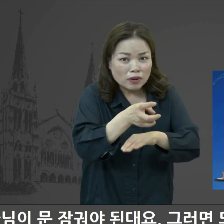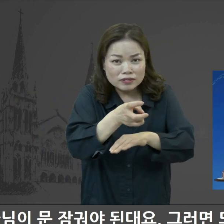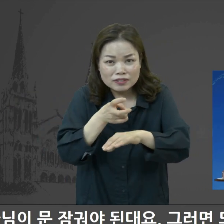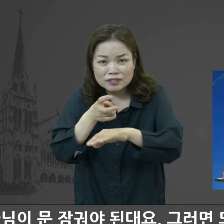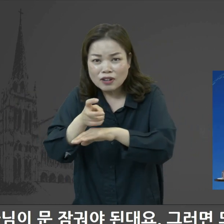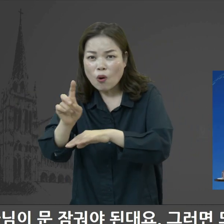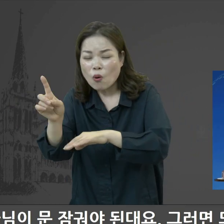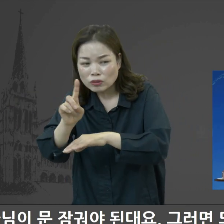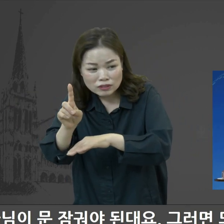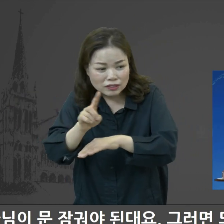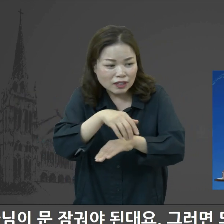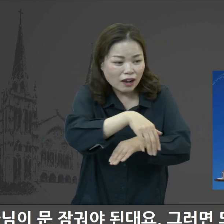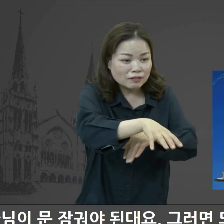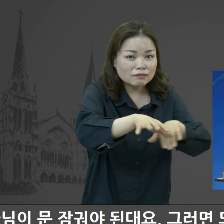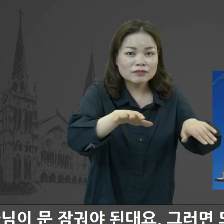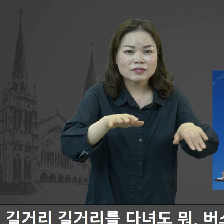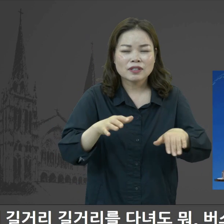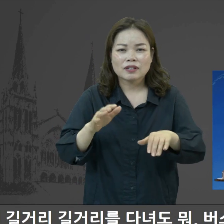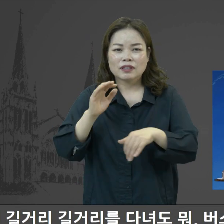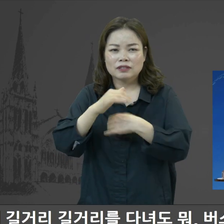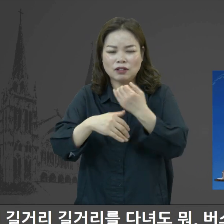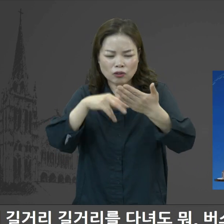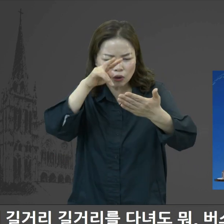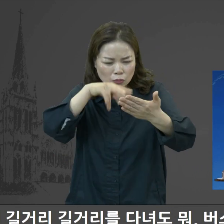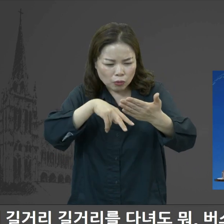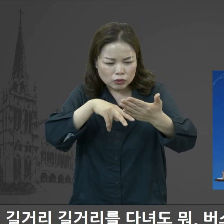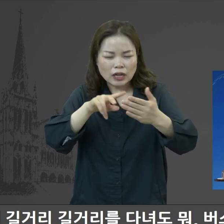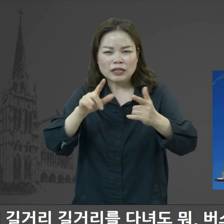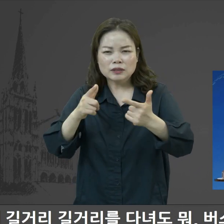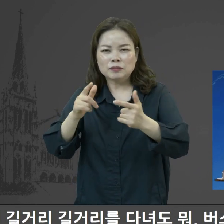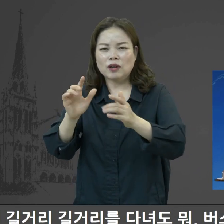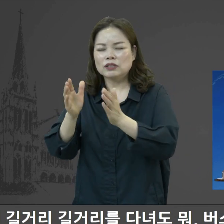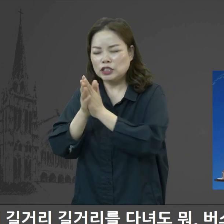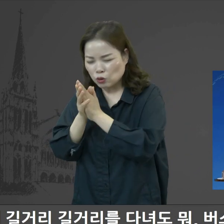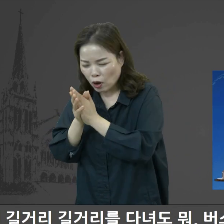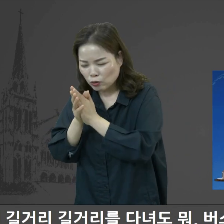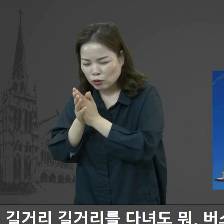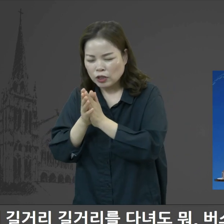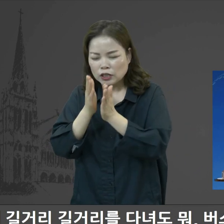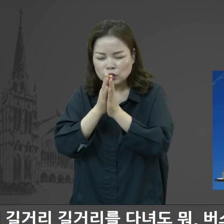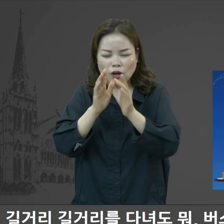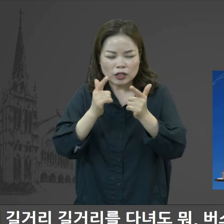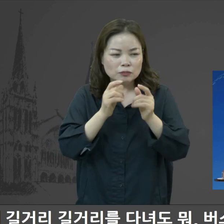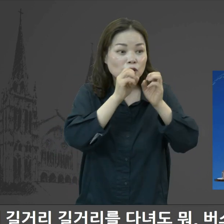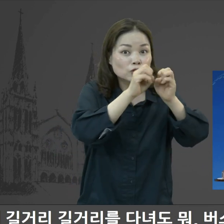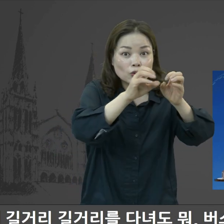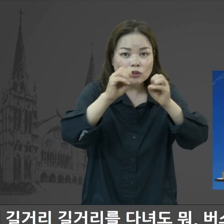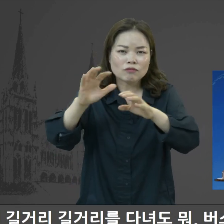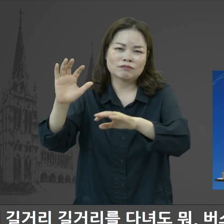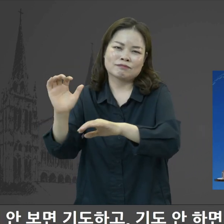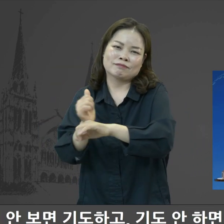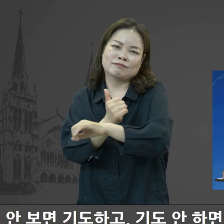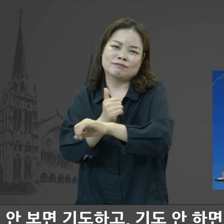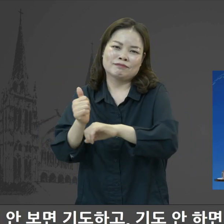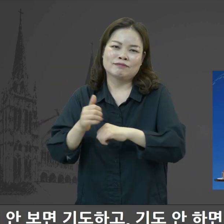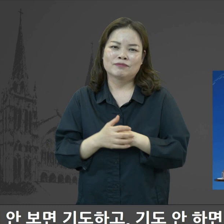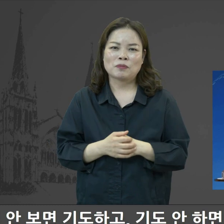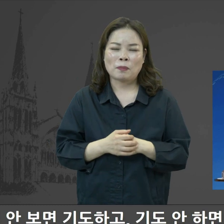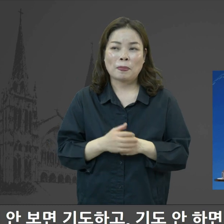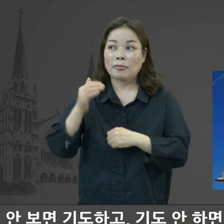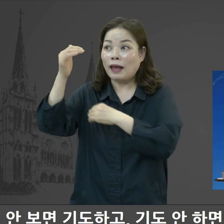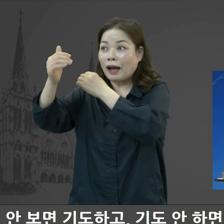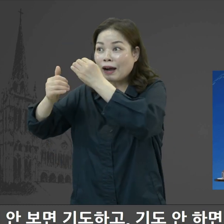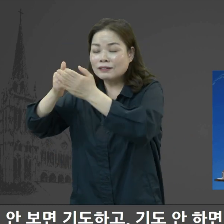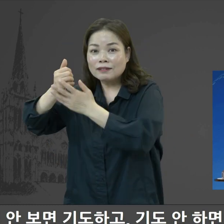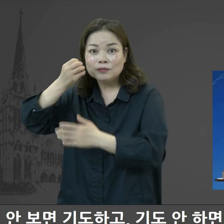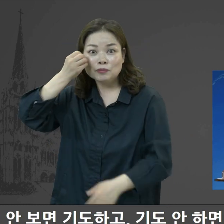타도 어디를 가도 그냥 성경 안 보면 기도하고, 기도 안 하면 전도하고, 그렇게 하고 다녔어요. 근데